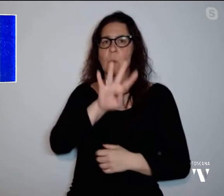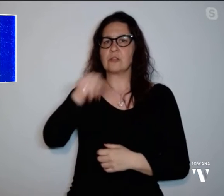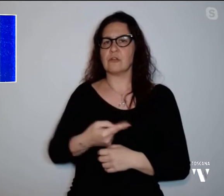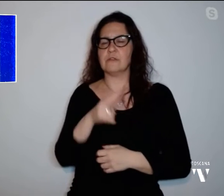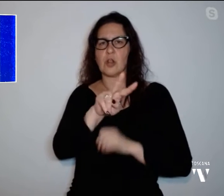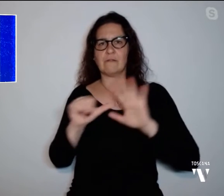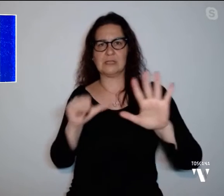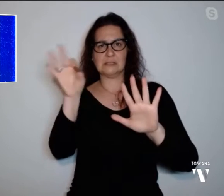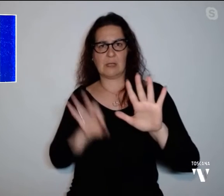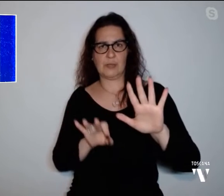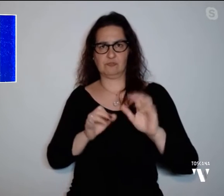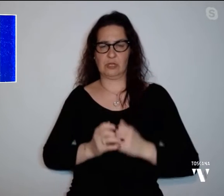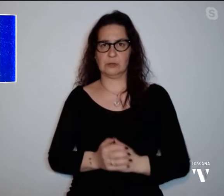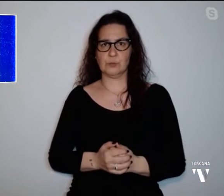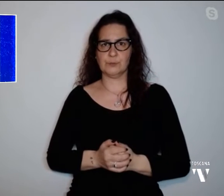4,26%.